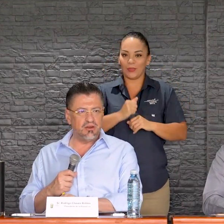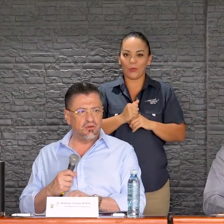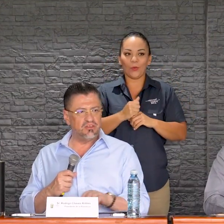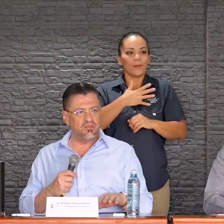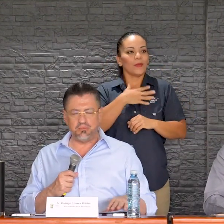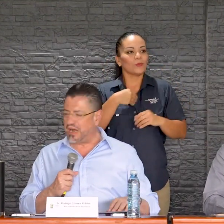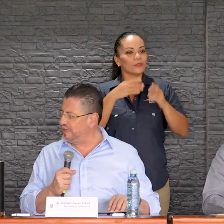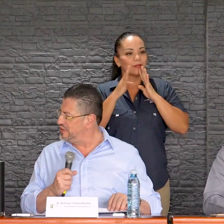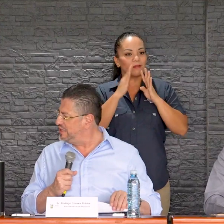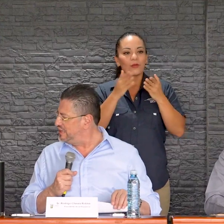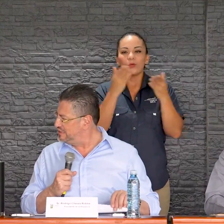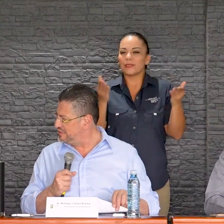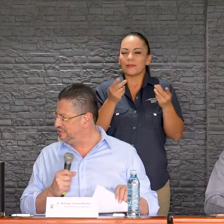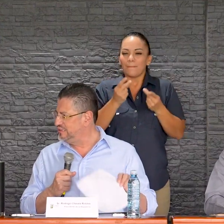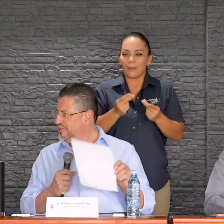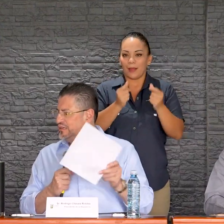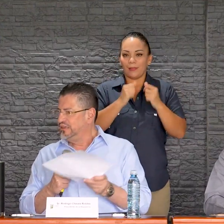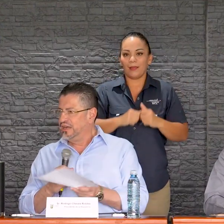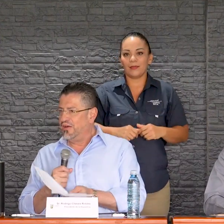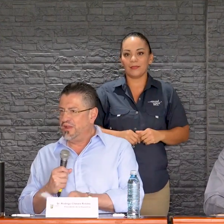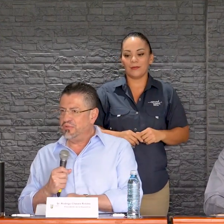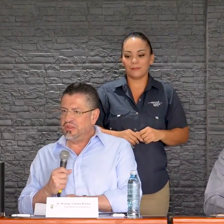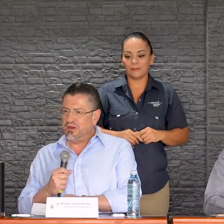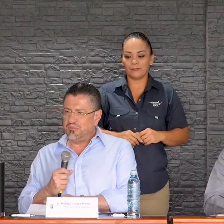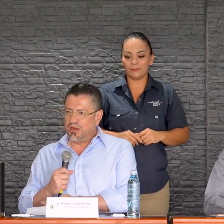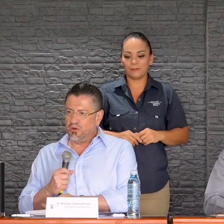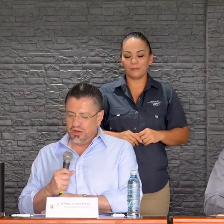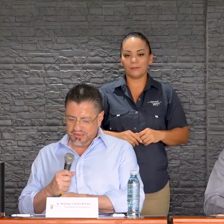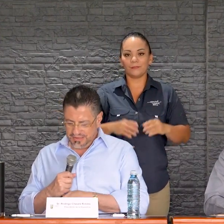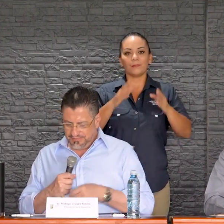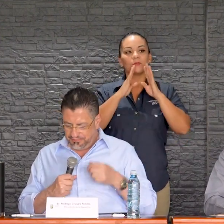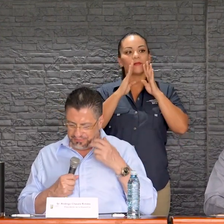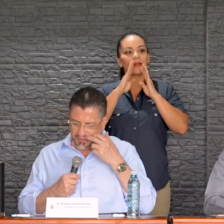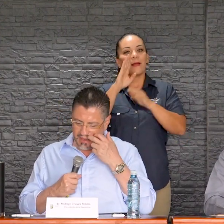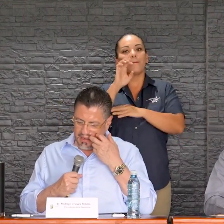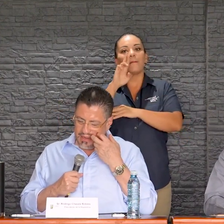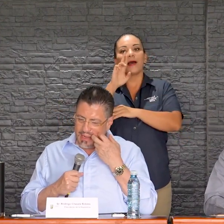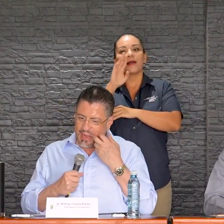gusta hablar cosas prácticas. Hablemos de barbacoas.